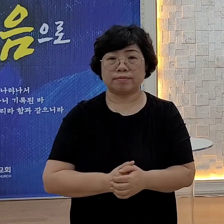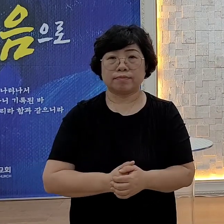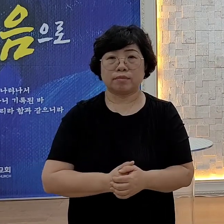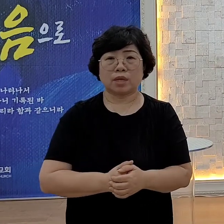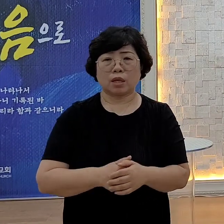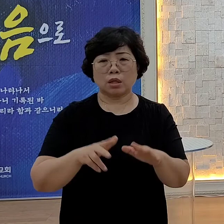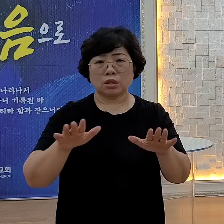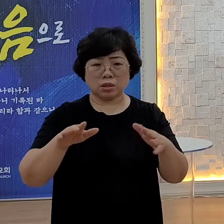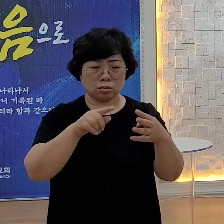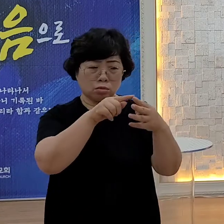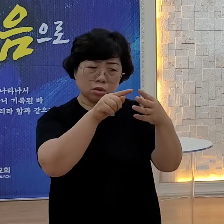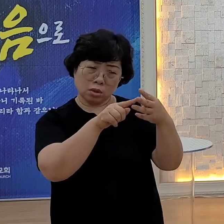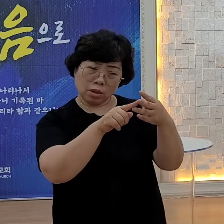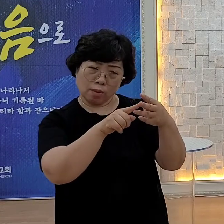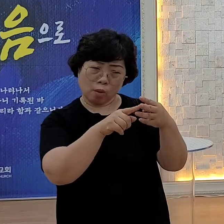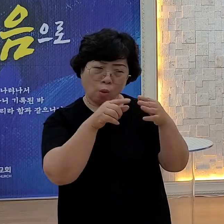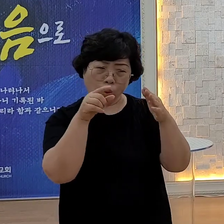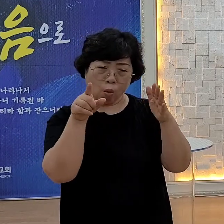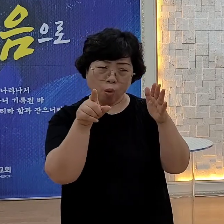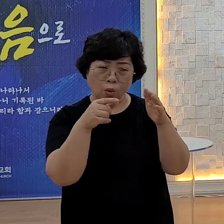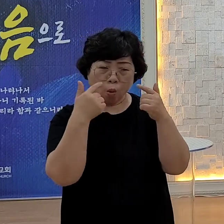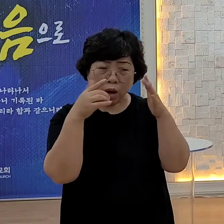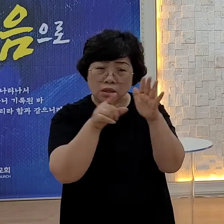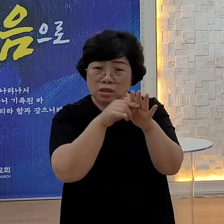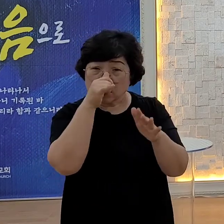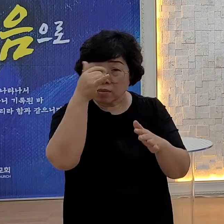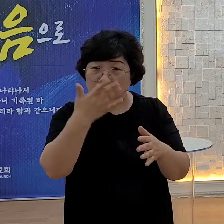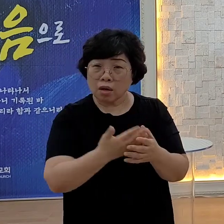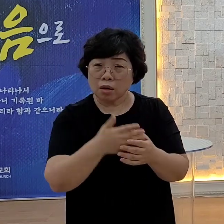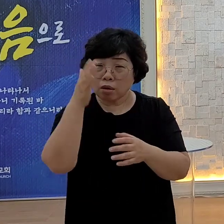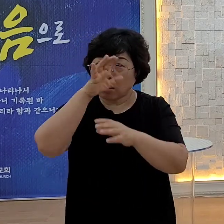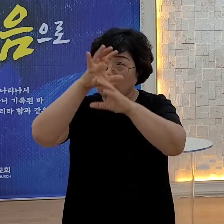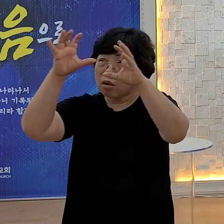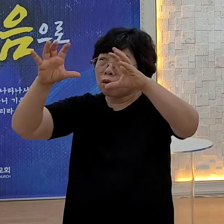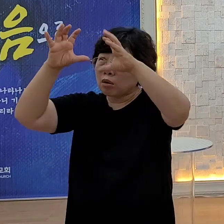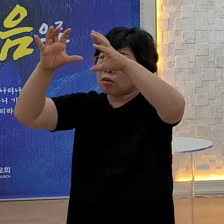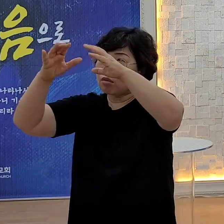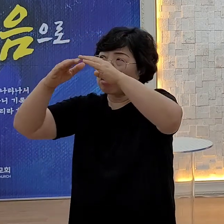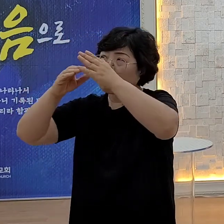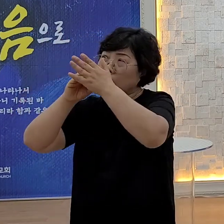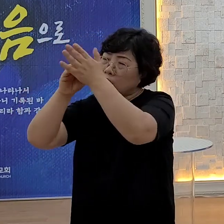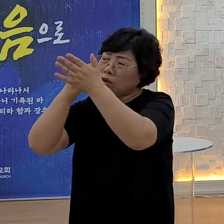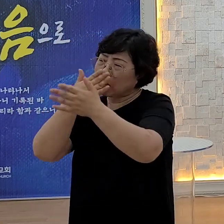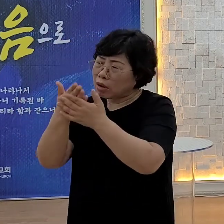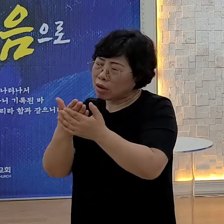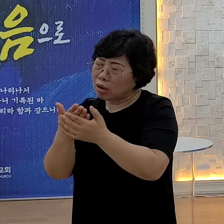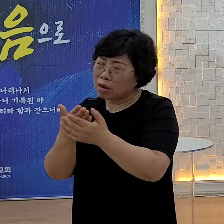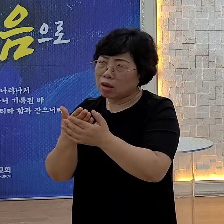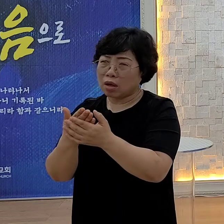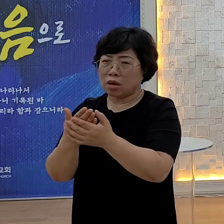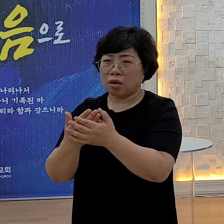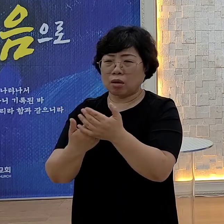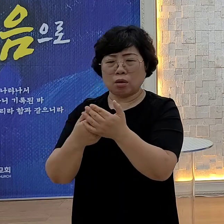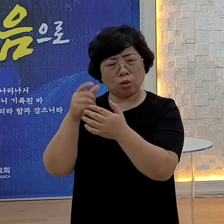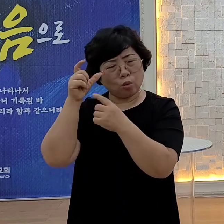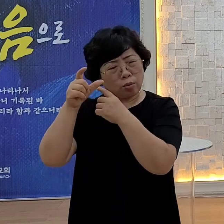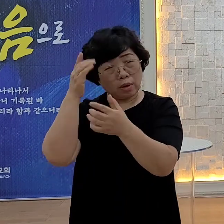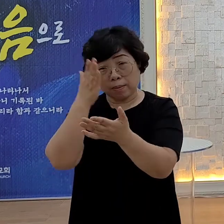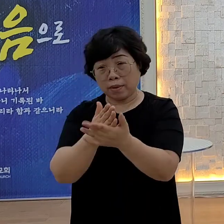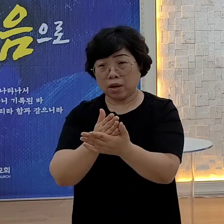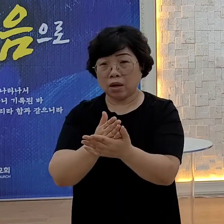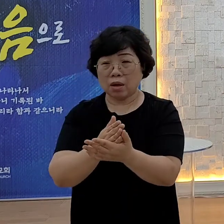없잖아요. 사실 천국 갈까 말까 갈 수 있을까 말까 천만에 말이야. 하나님께서 이미 우리를 선택하셨다는